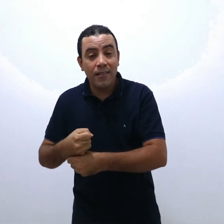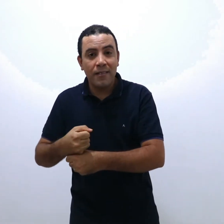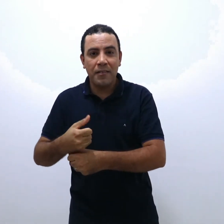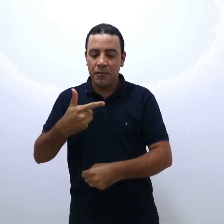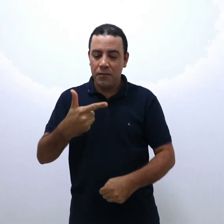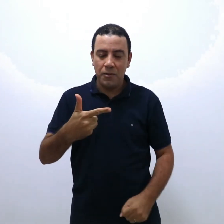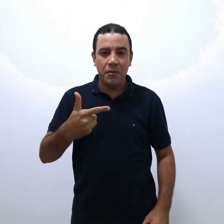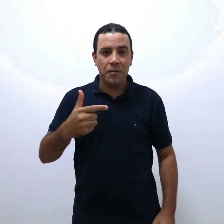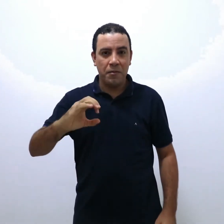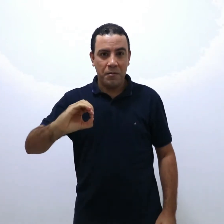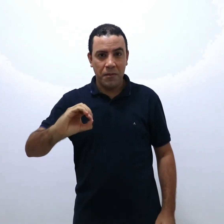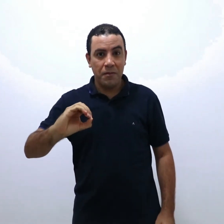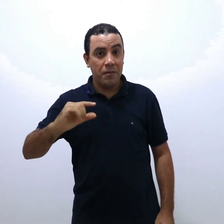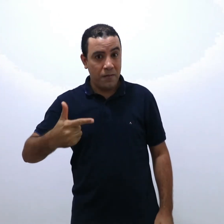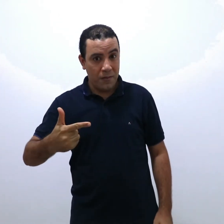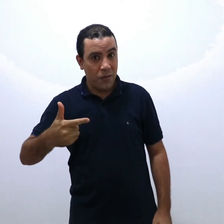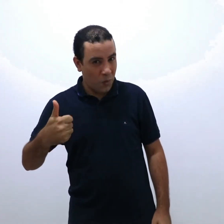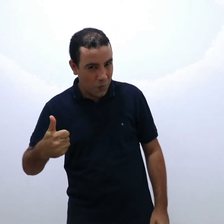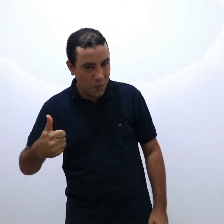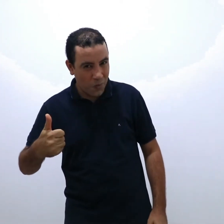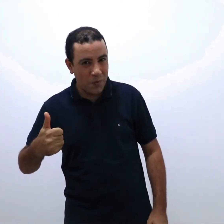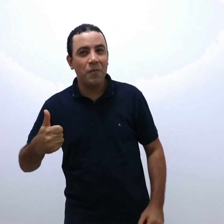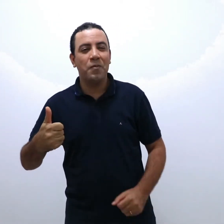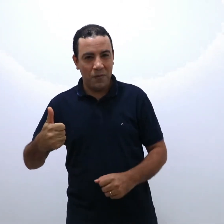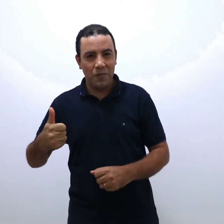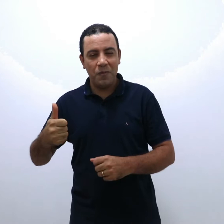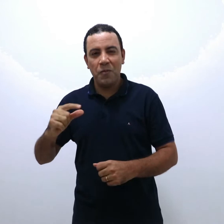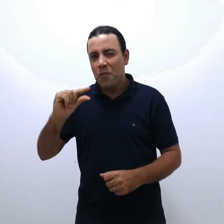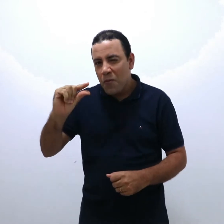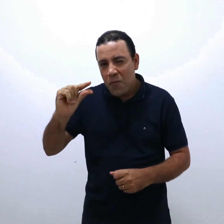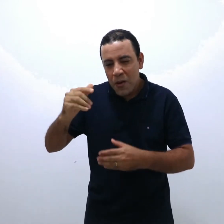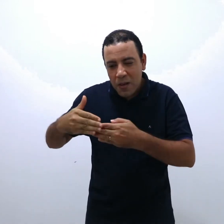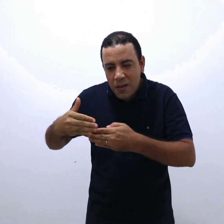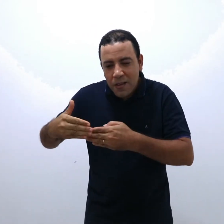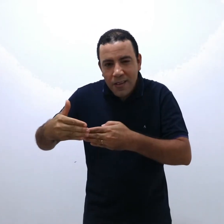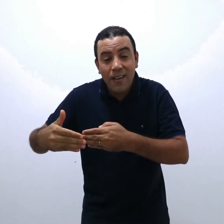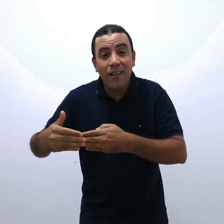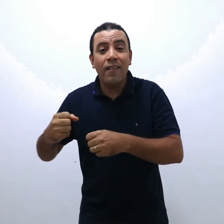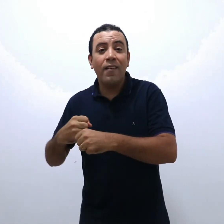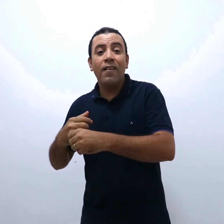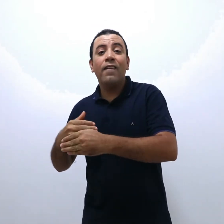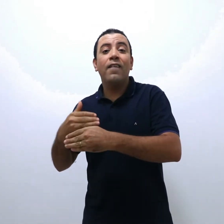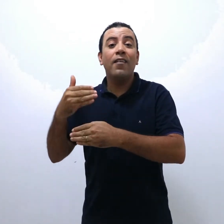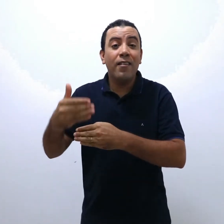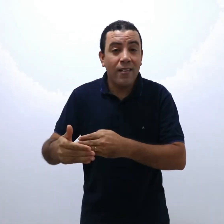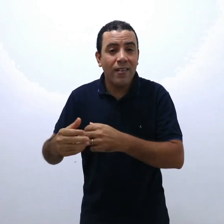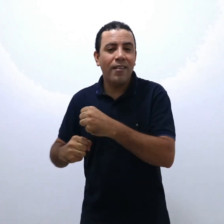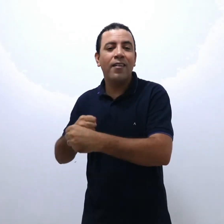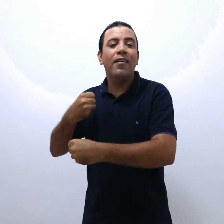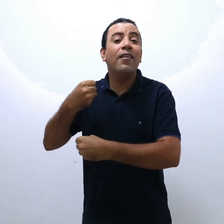Bom, estamos aqui no ano de 2021. Falta pouquinho para chegar o ano